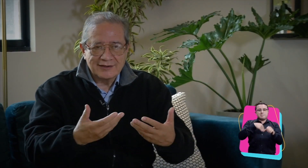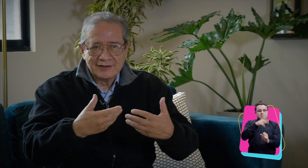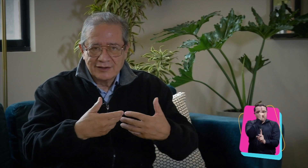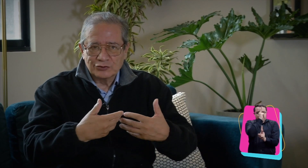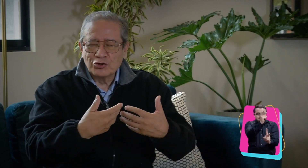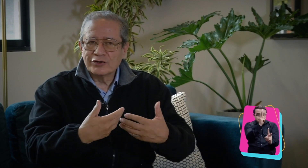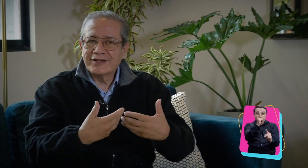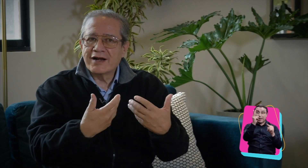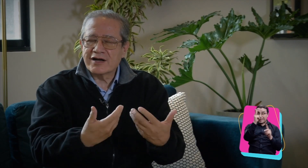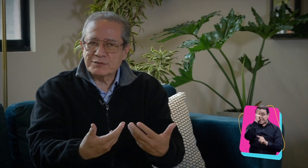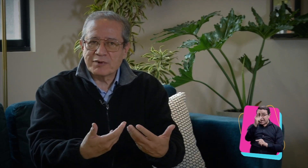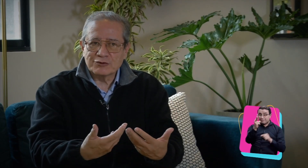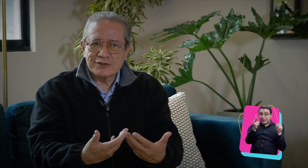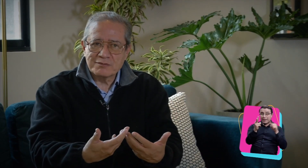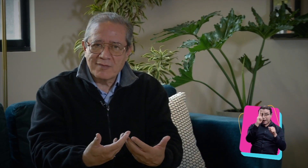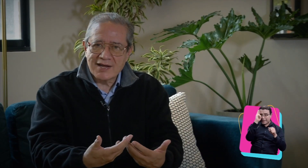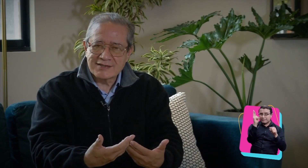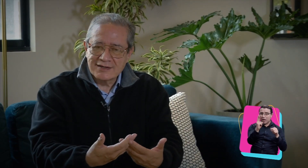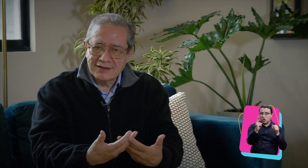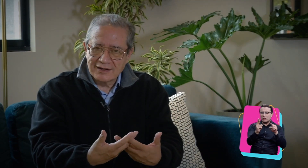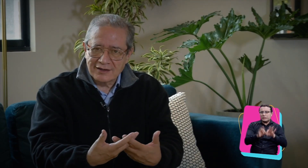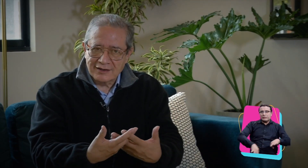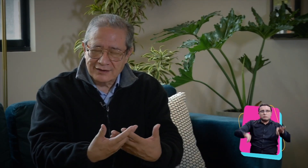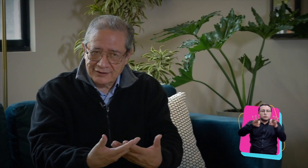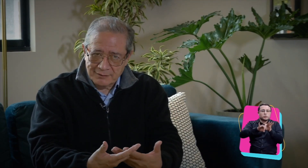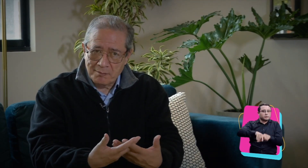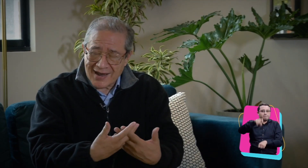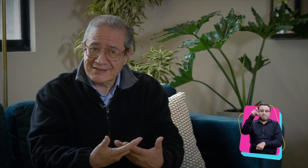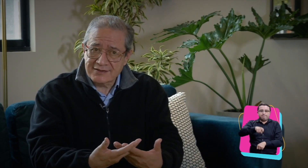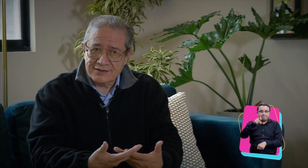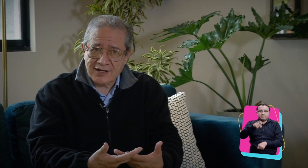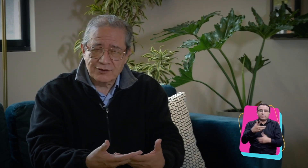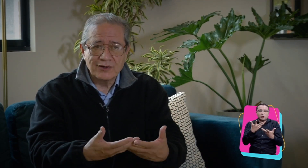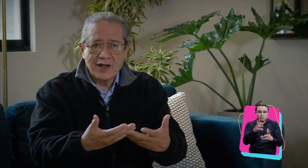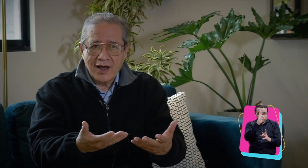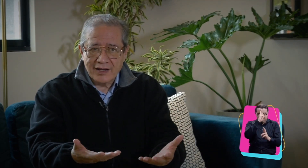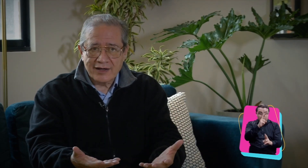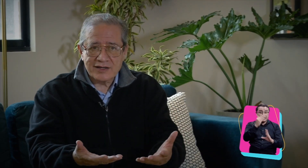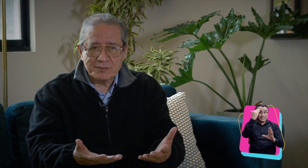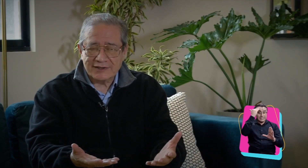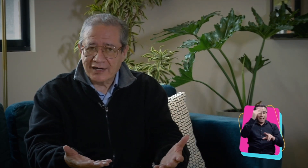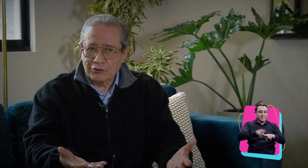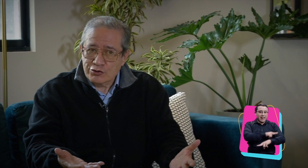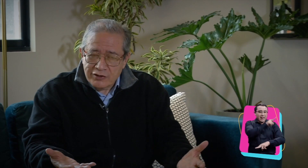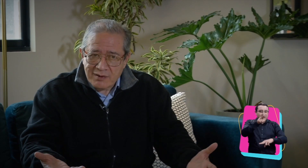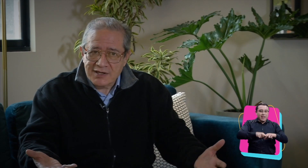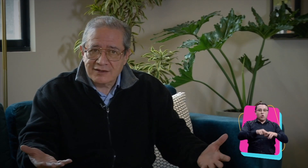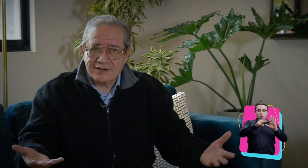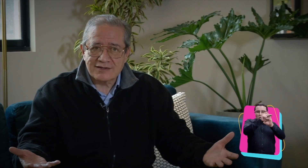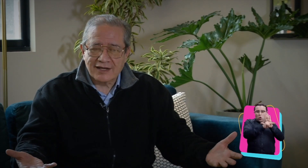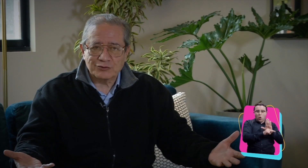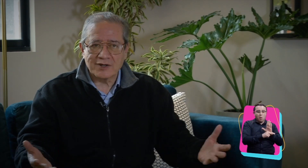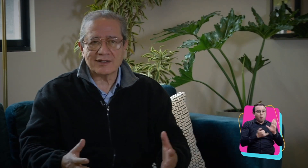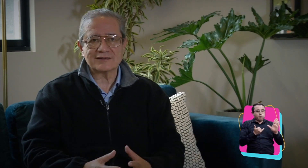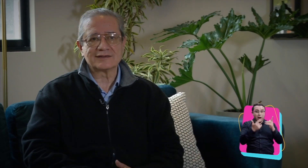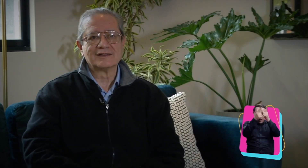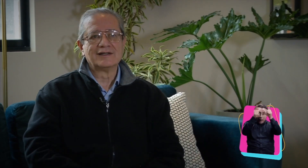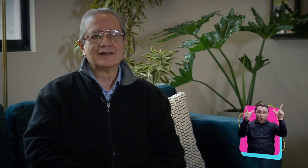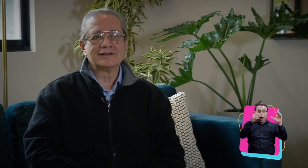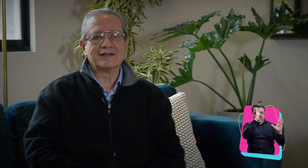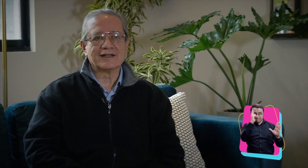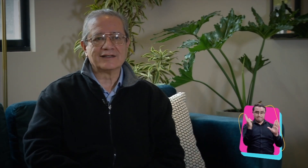respetar. Donde el respeto es más necesario, hay que respetar los límites